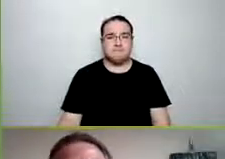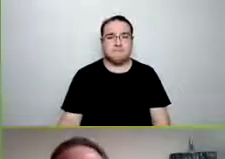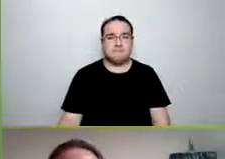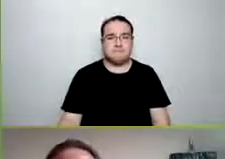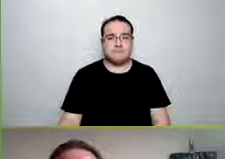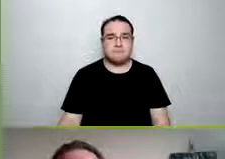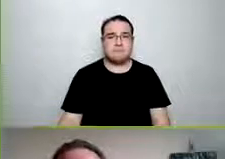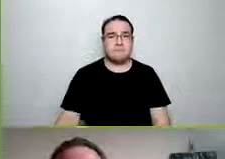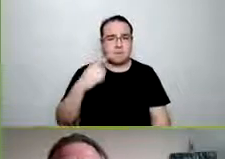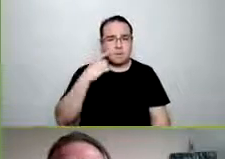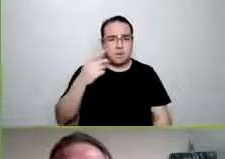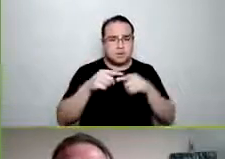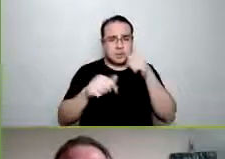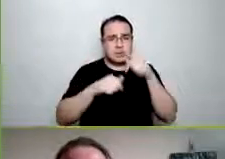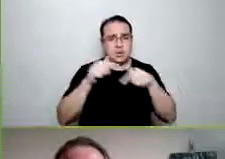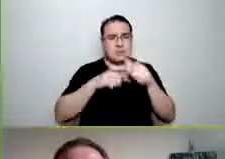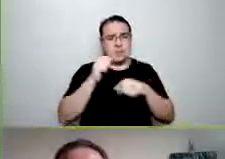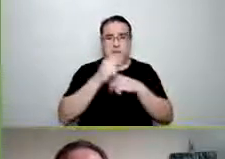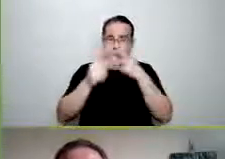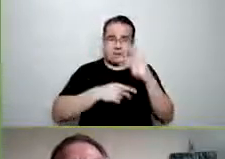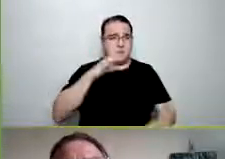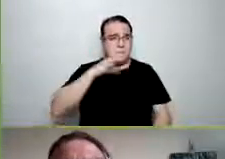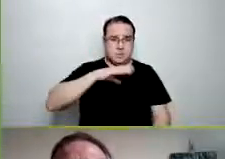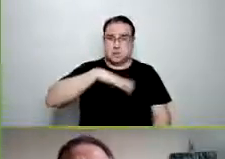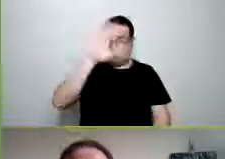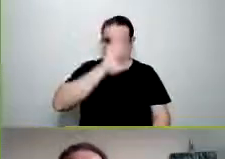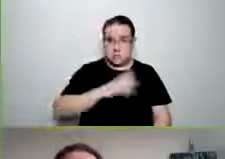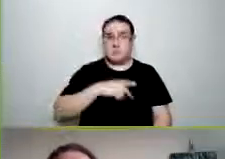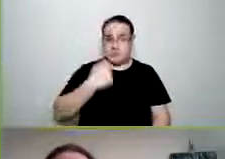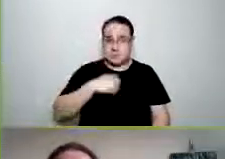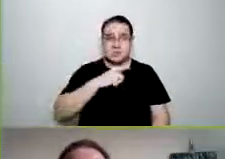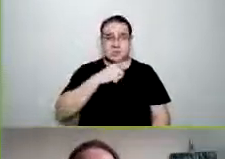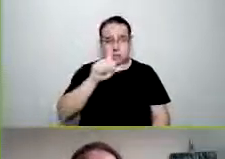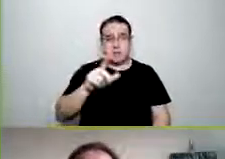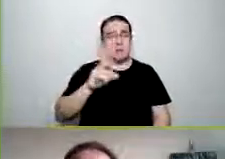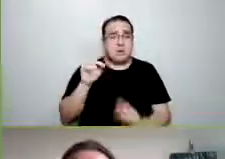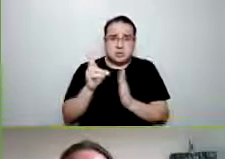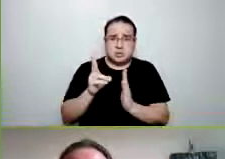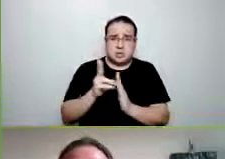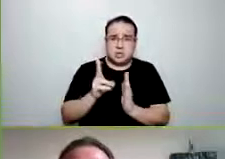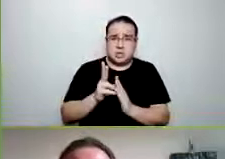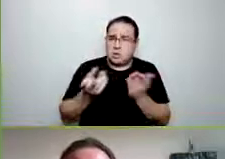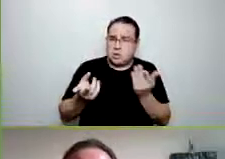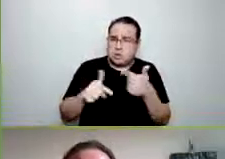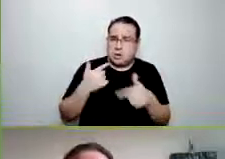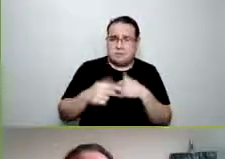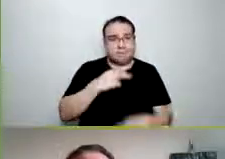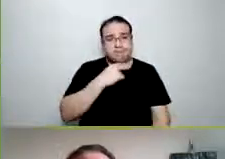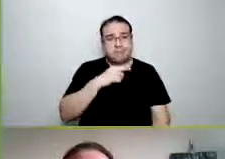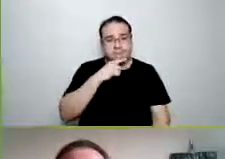ter sucesso no mercado de trabalho, você tem que falar português no Brasil. Então, a língua indígena, muitas vezes, é vista como um empecilho,